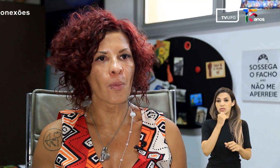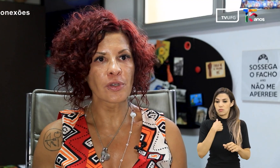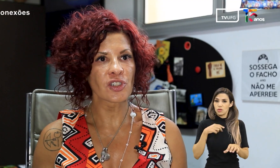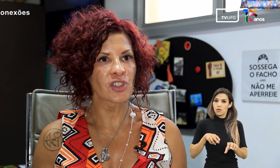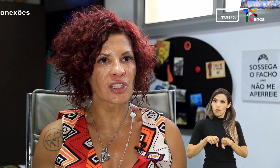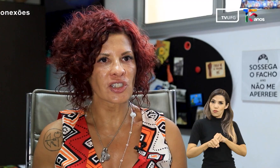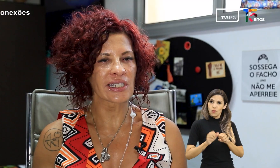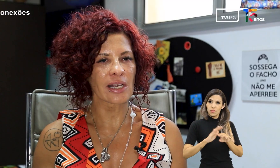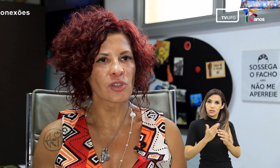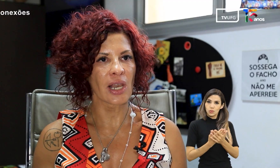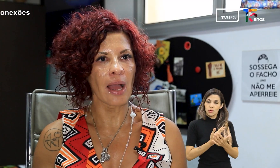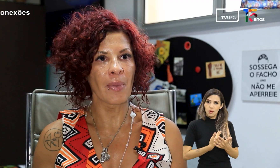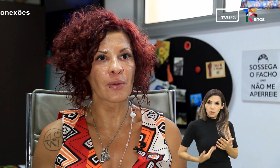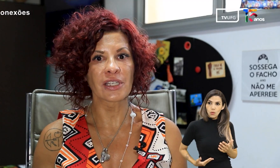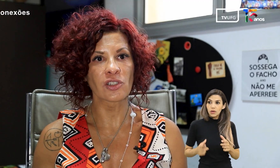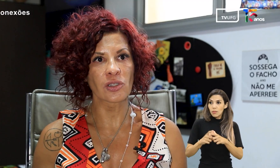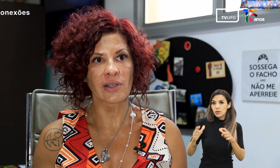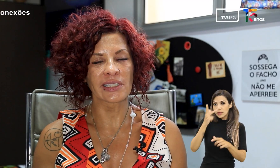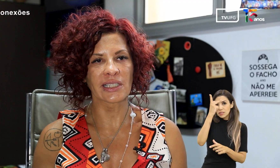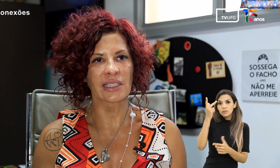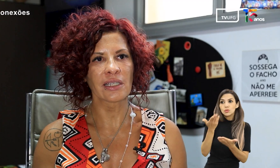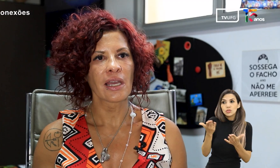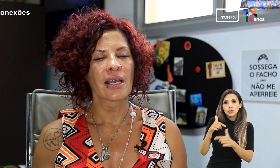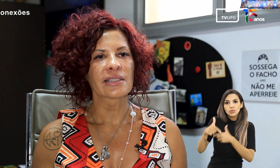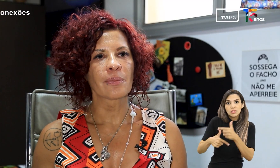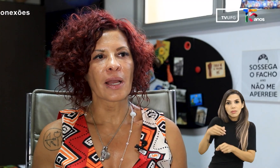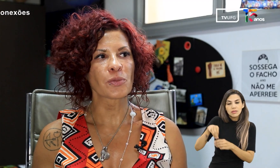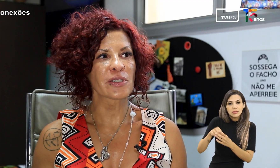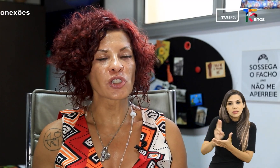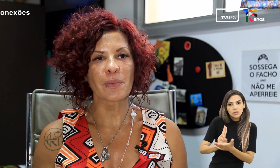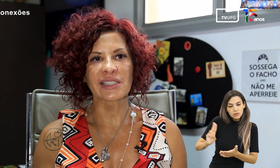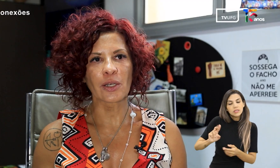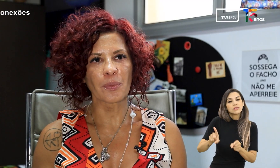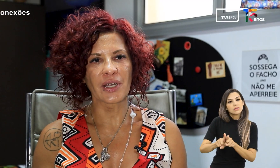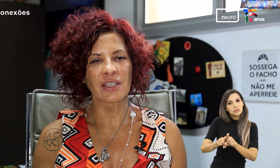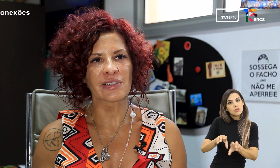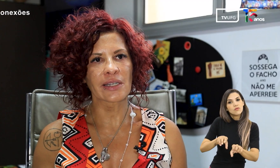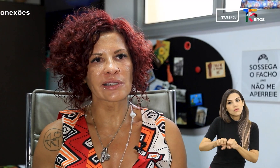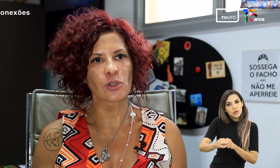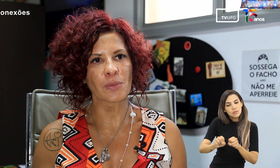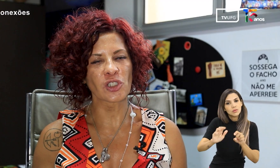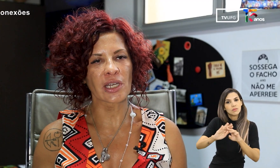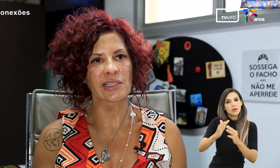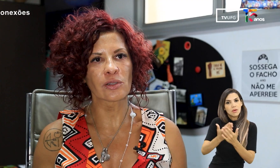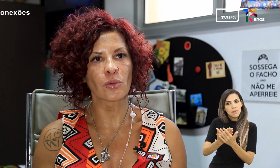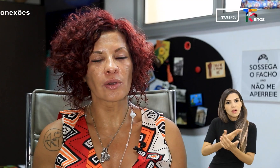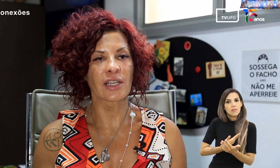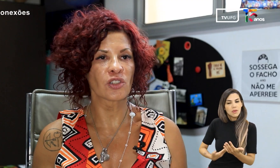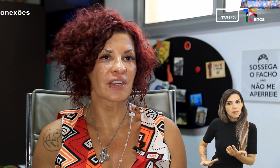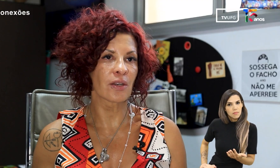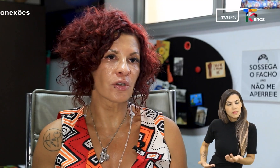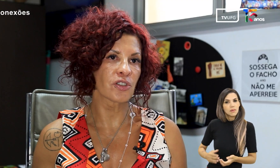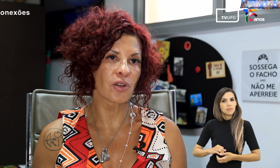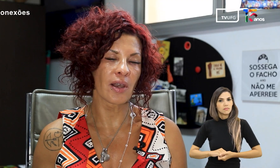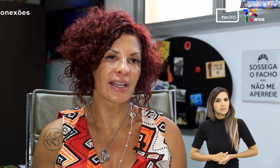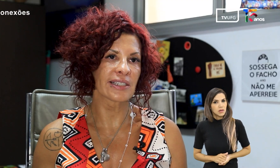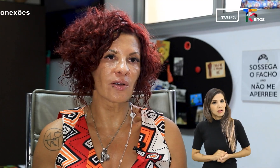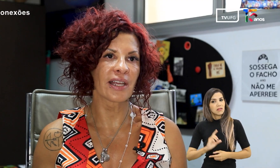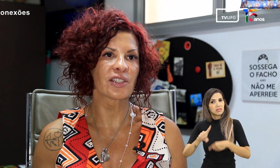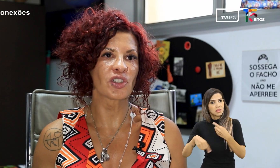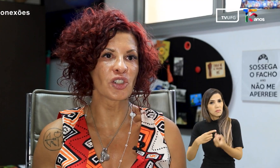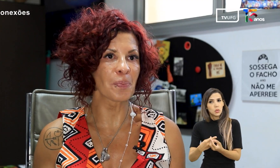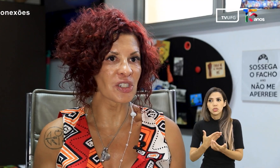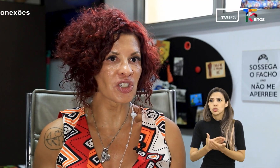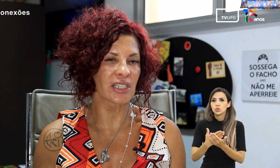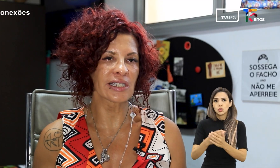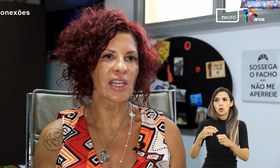laboratório tem um monte de gente que saiu de lá, a maioria de nós aqui. As pessoas que passaram por aqui, fizeram seus mestrados e doutorados, viraram nossos colegas e